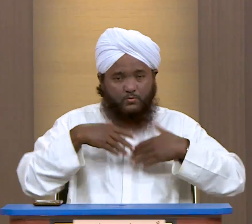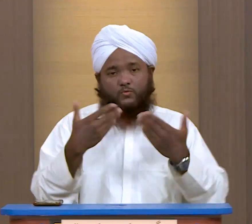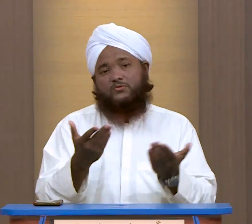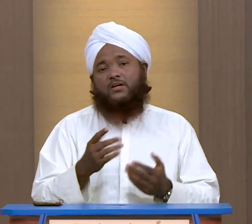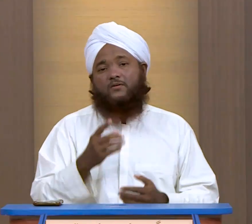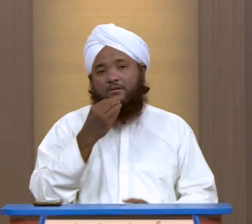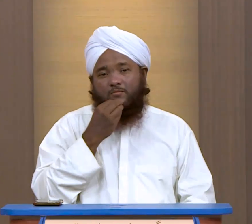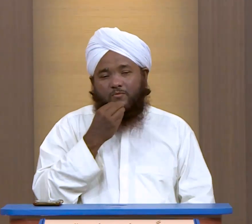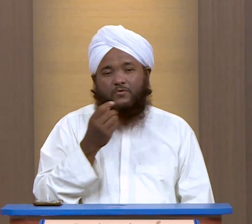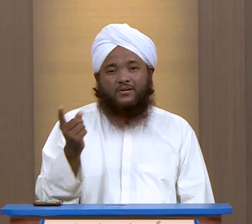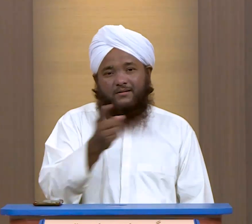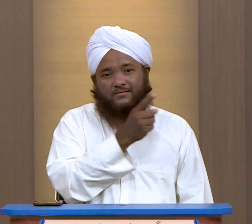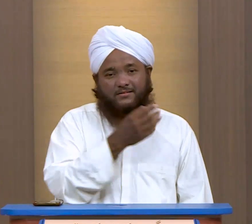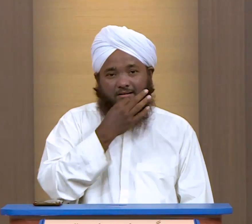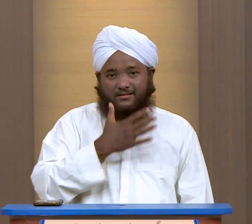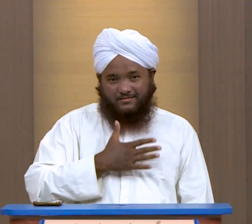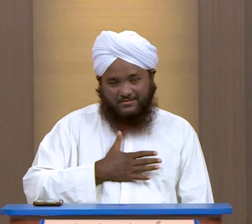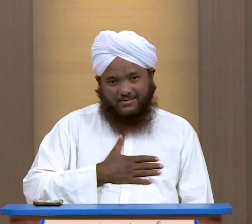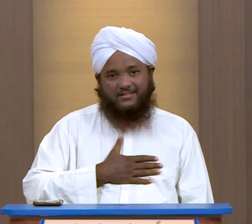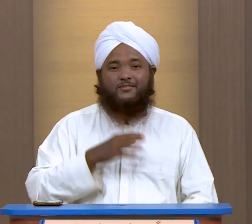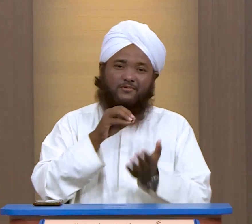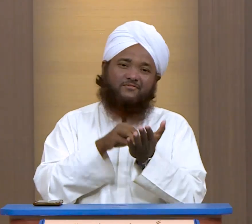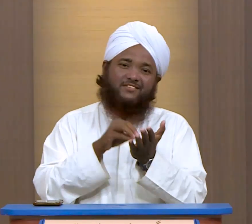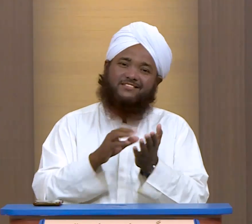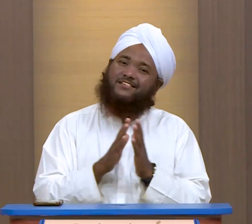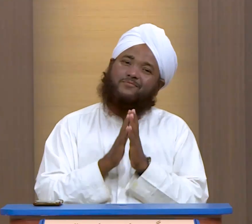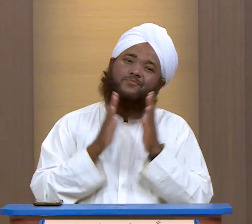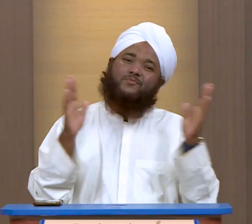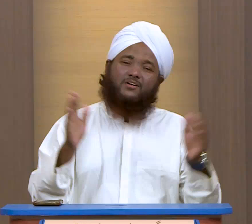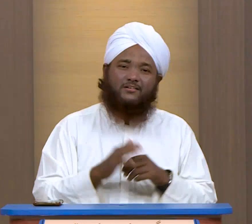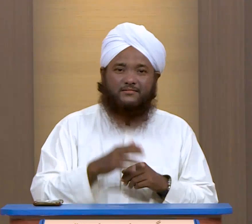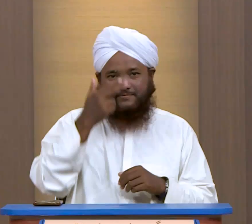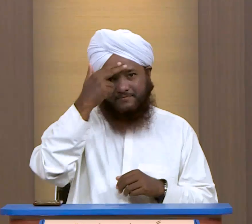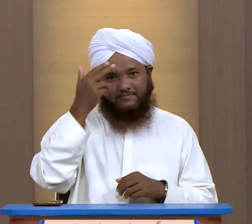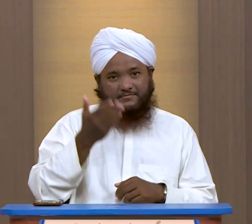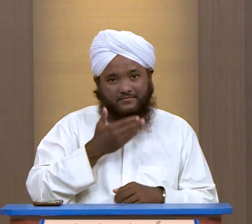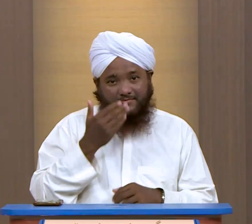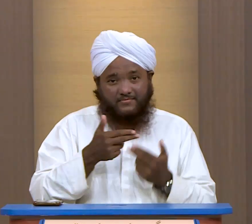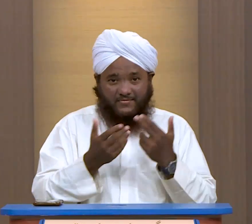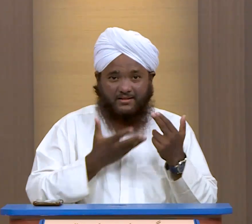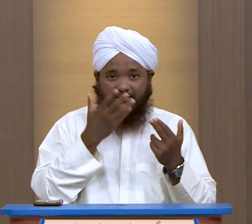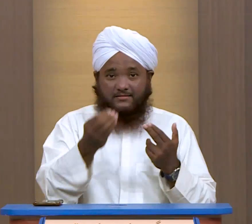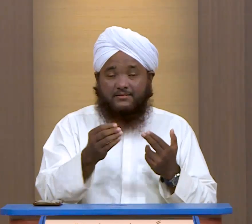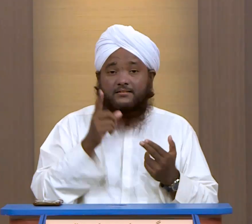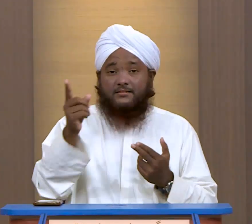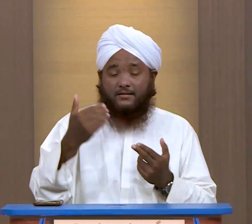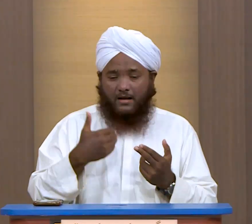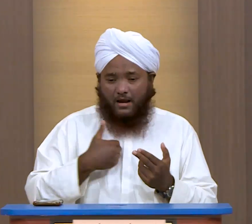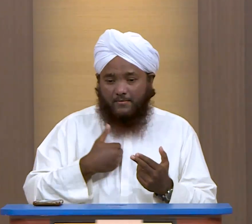ہی فائدہ ہے۔ کسی عربی شاعر نے کیا خوب کہا ہے کہ جس نے جو کچھ پایا ادب و احترام کرنے